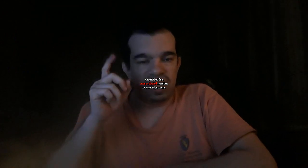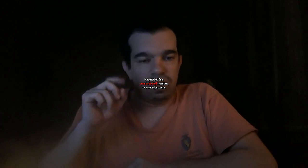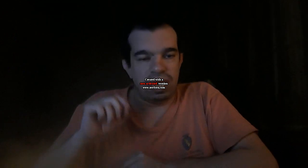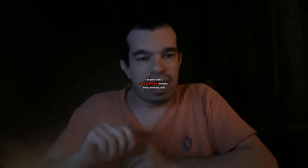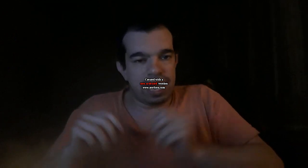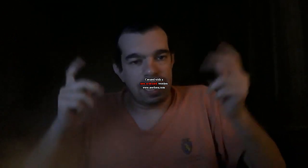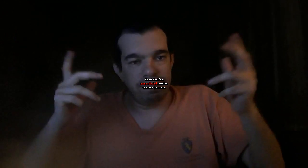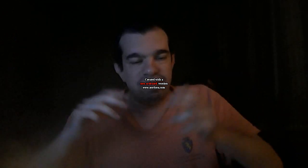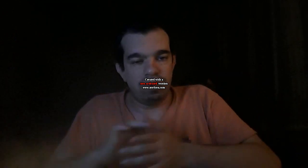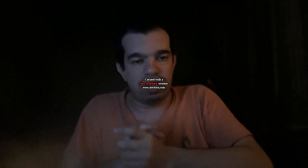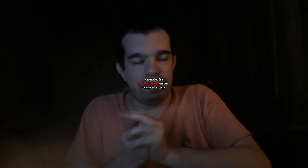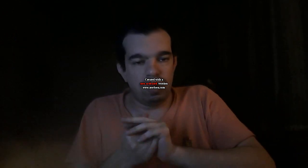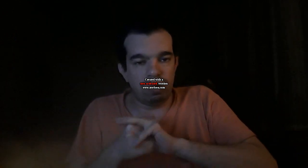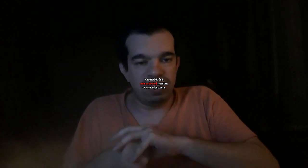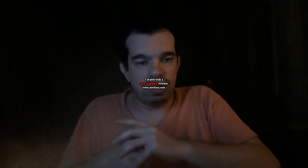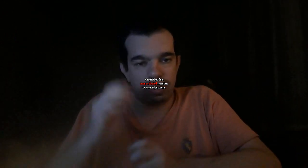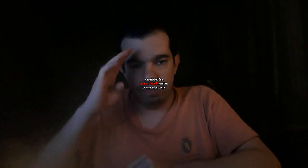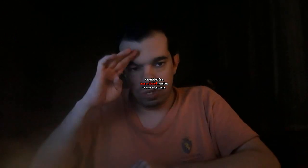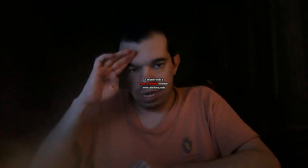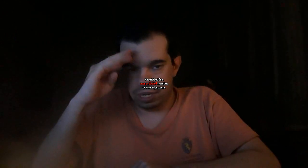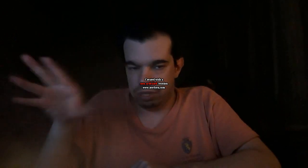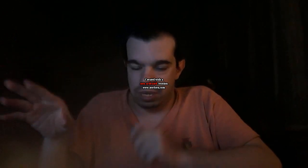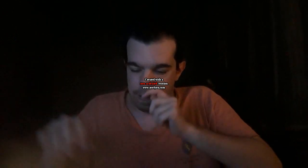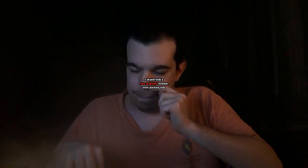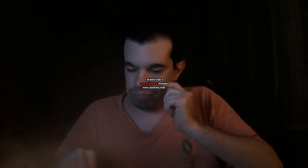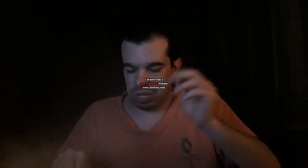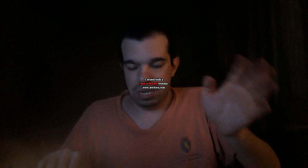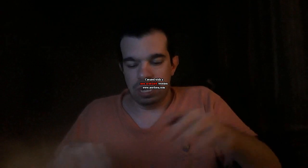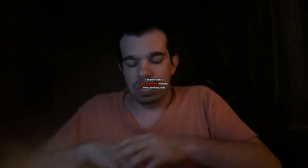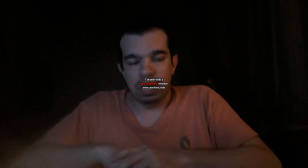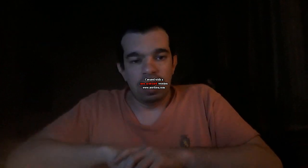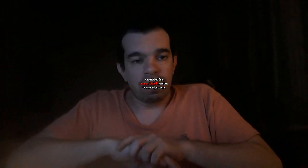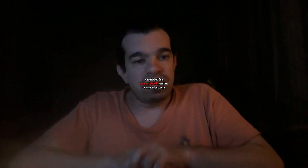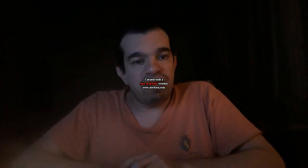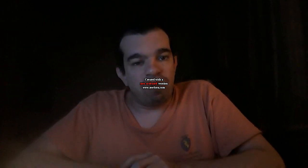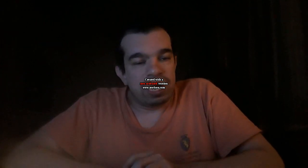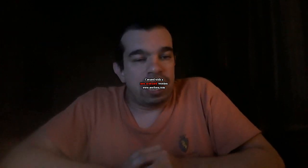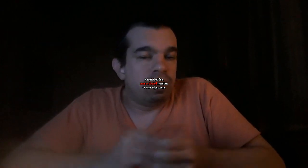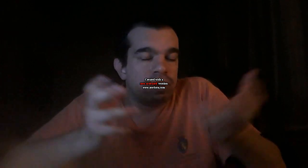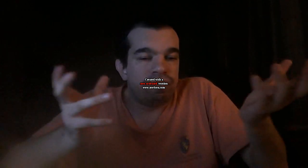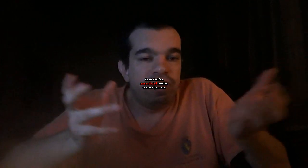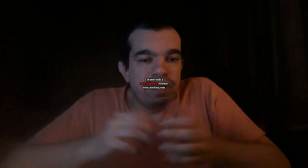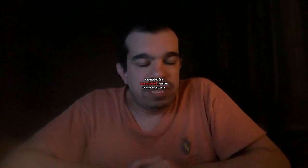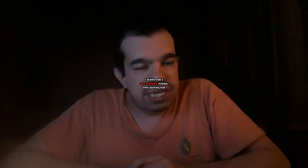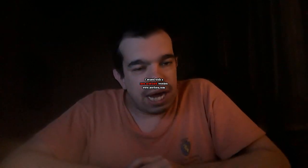Hola a tutti raga, benvenuti nel mio nuovo video, sono il professore Le Colle. Quanti di voi hanno figli